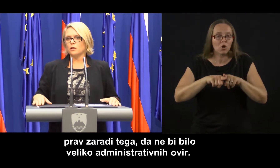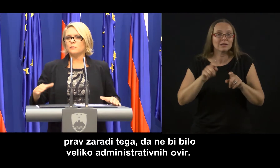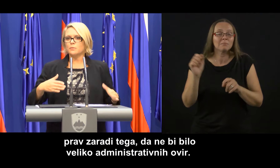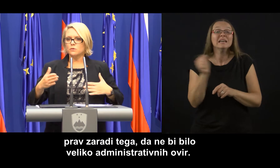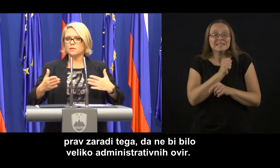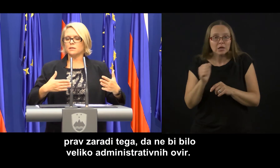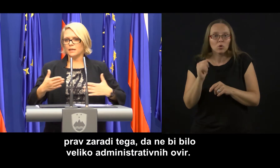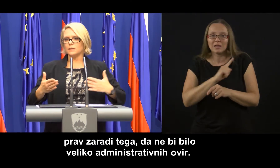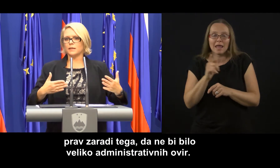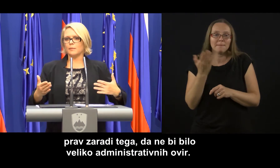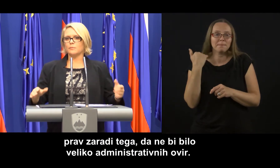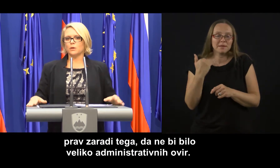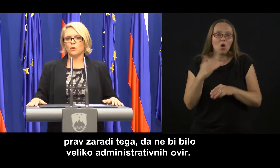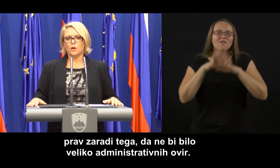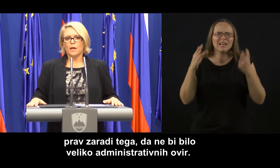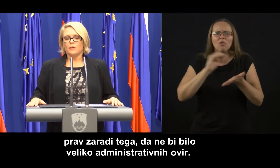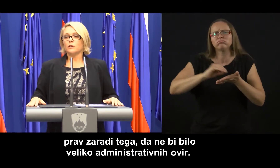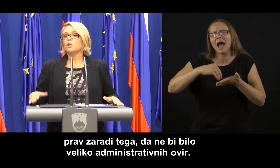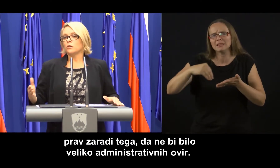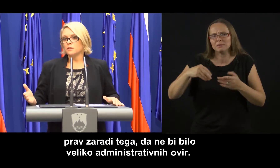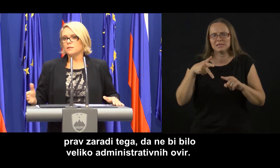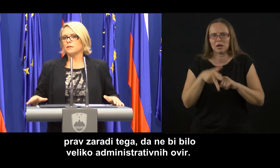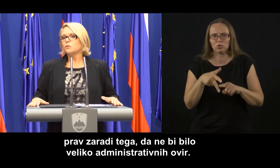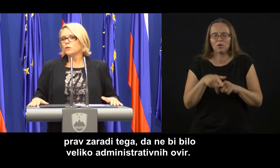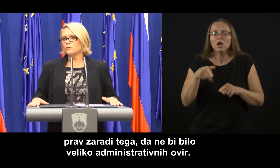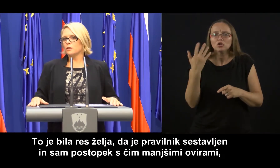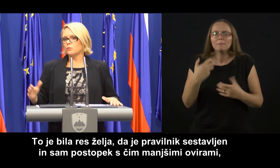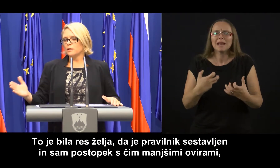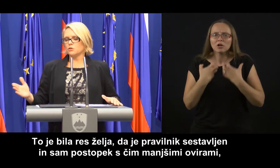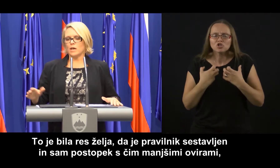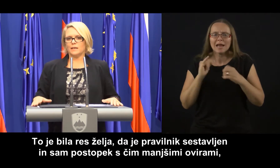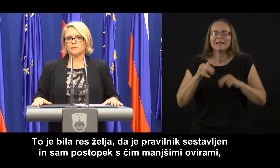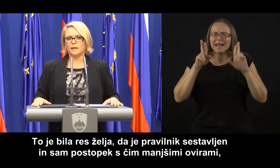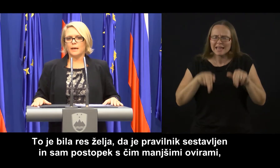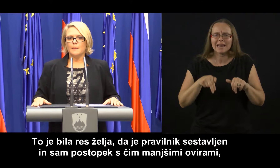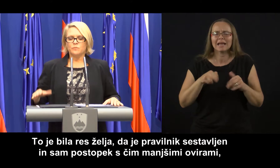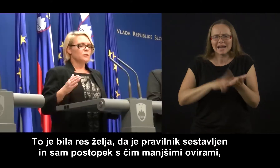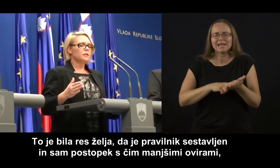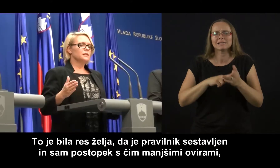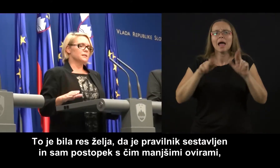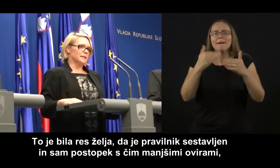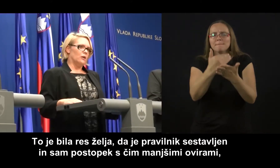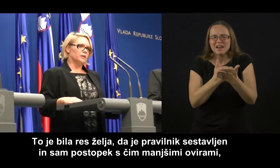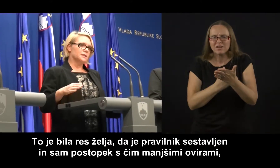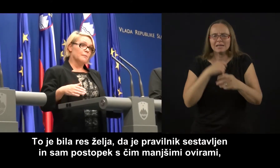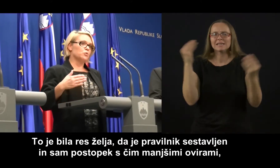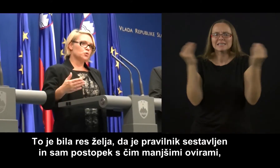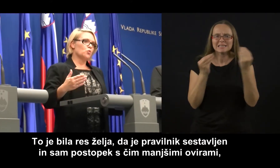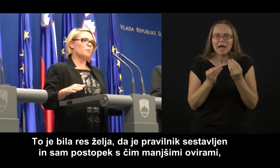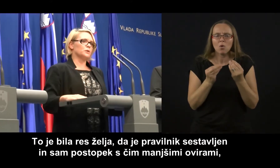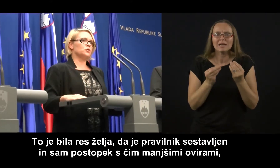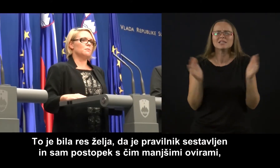upravnimi enotami, prav zaradi tega, da ne bi bilo veliko administrativnih ovir, to je bila res želja, da je pravilnik sestavljen in